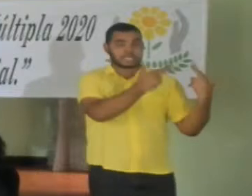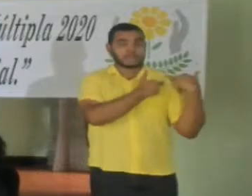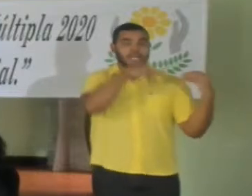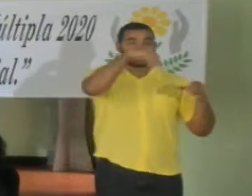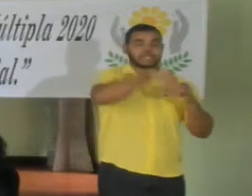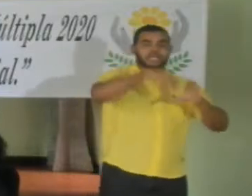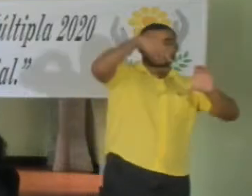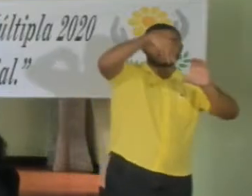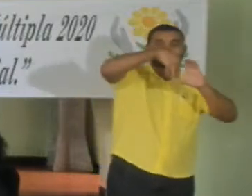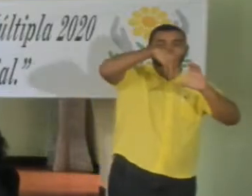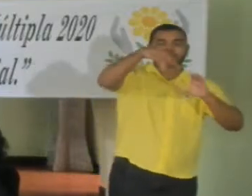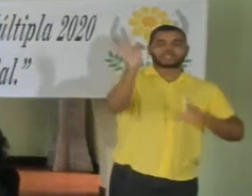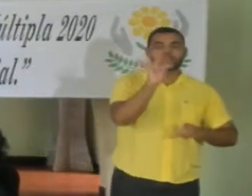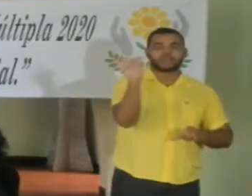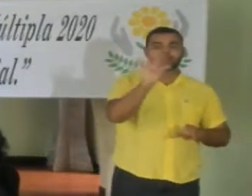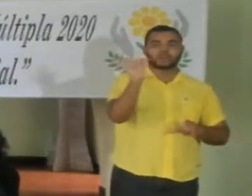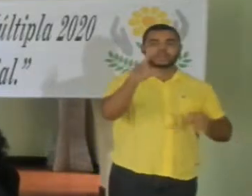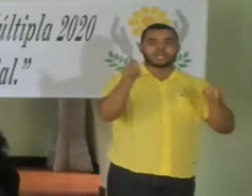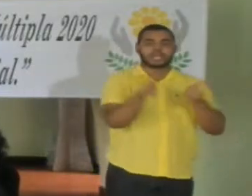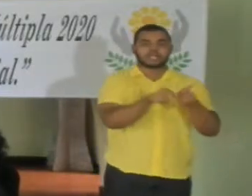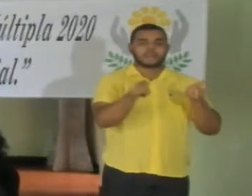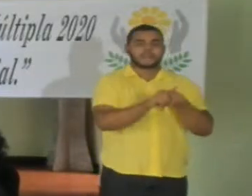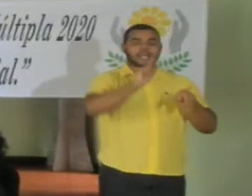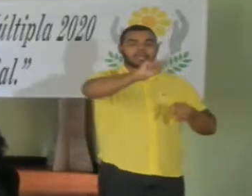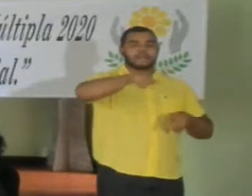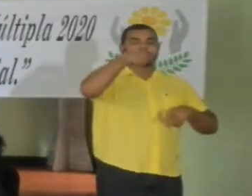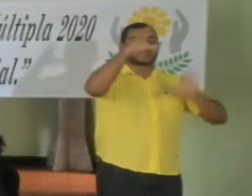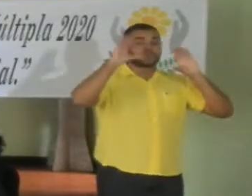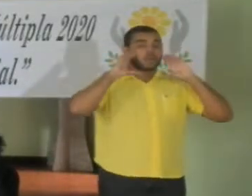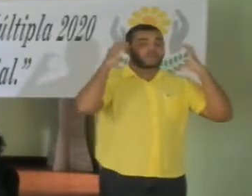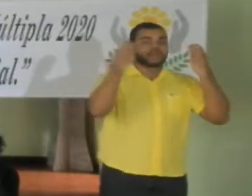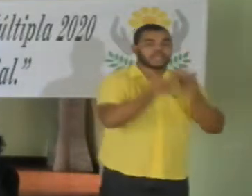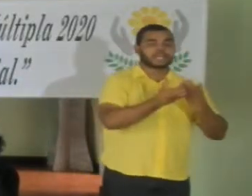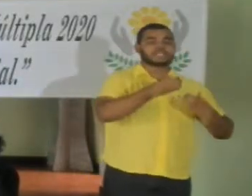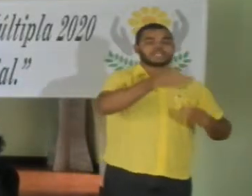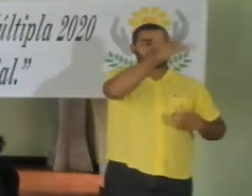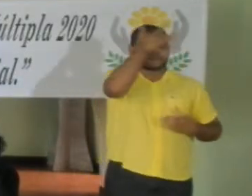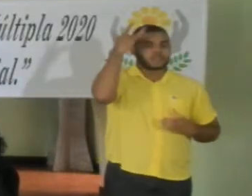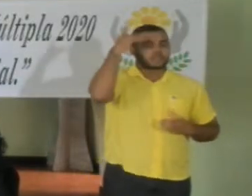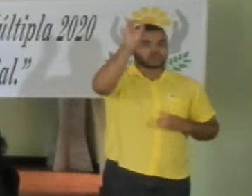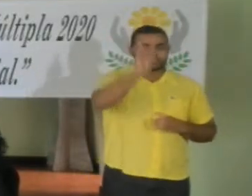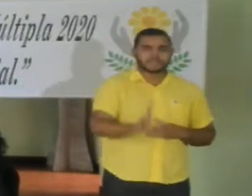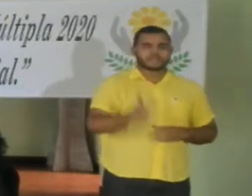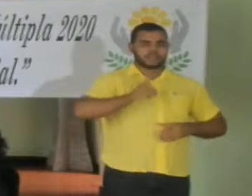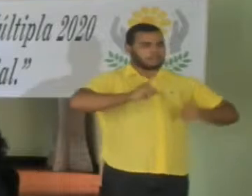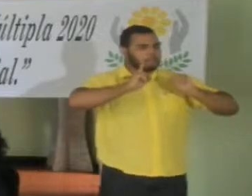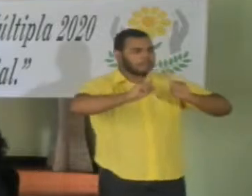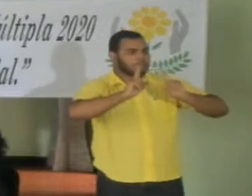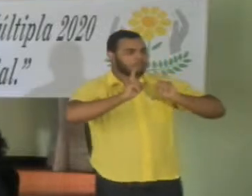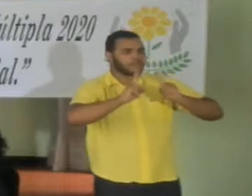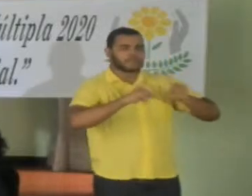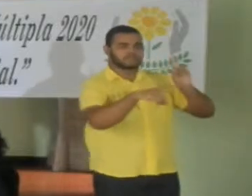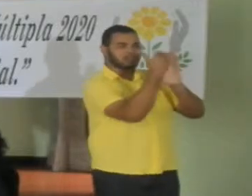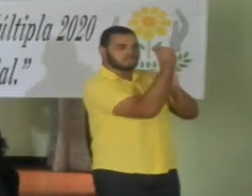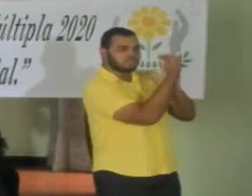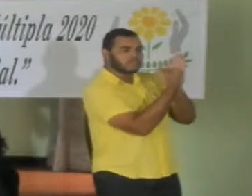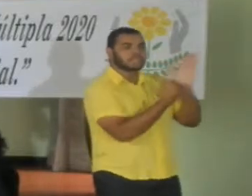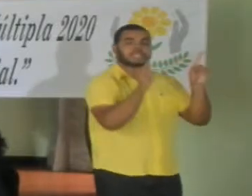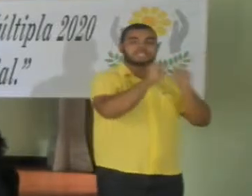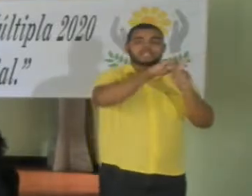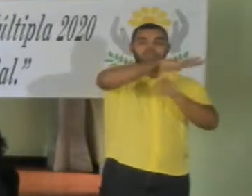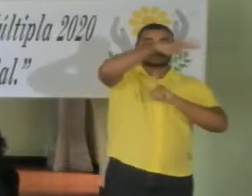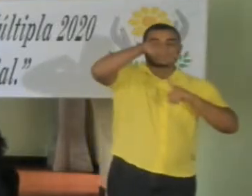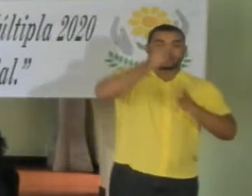Câmara Municipal, assim como na próxima Conferência Municipal da Pessoa com Deficiência e a de Assistência